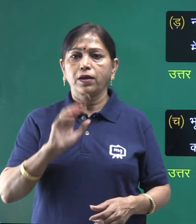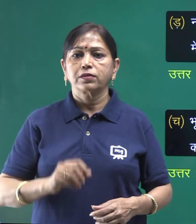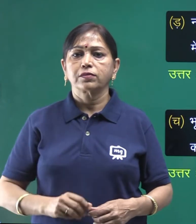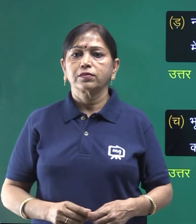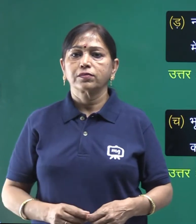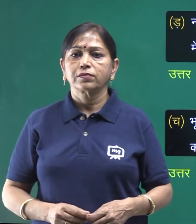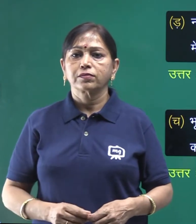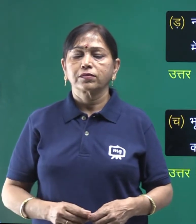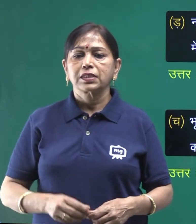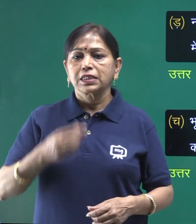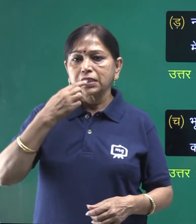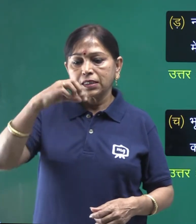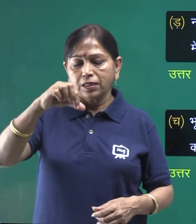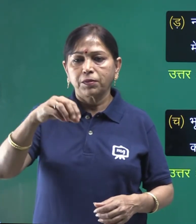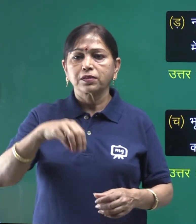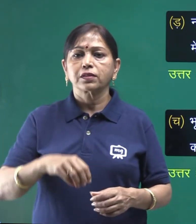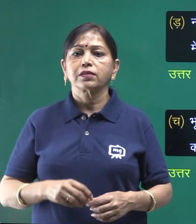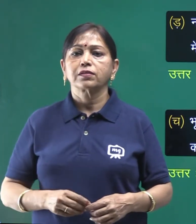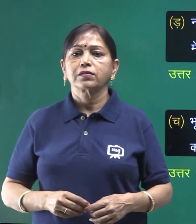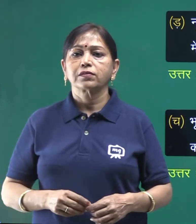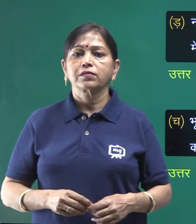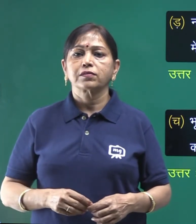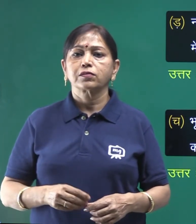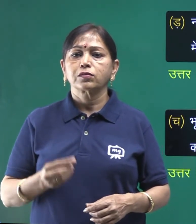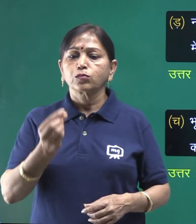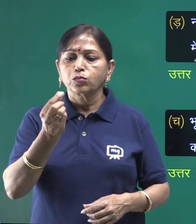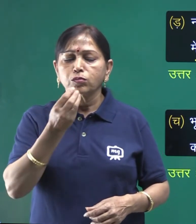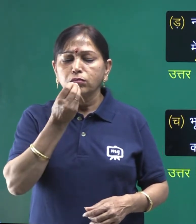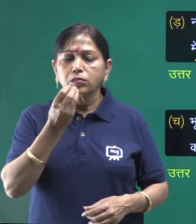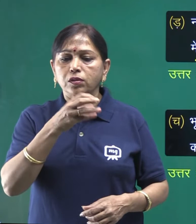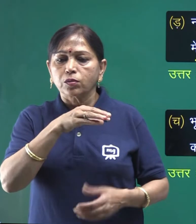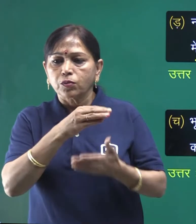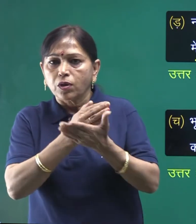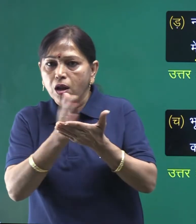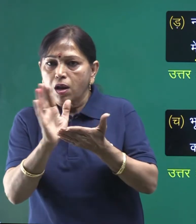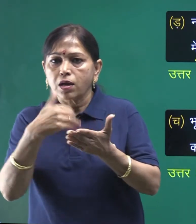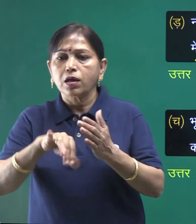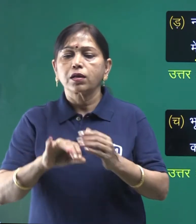5. नमक से कपूर को पृथक करने में